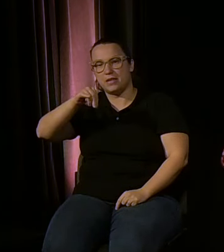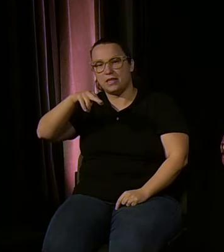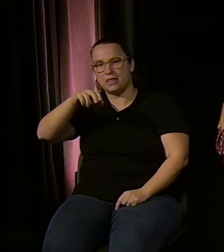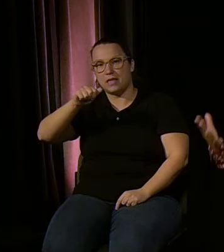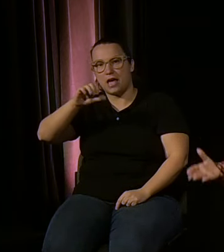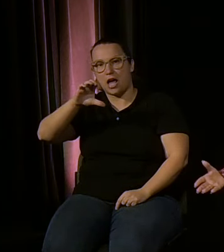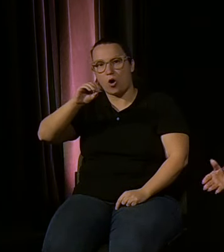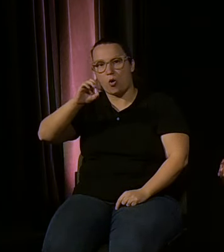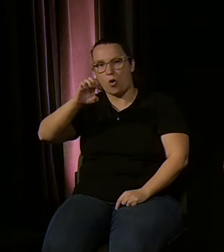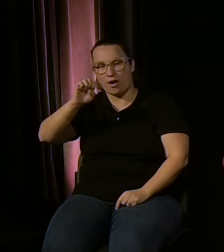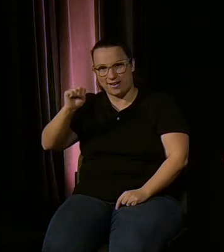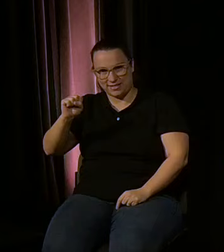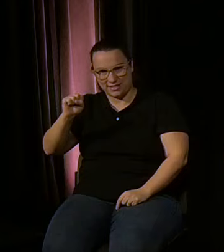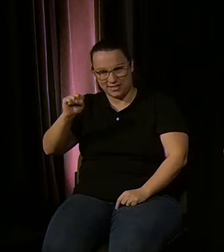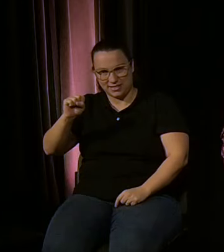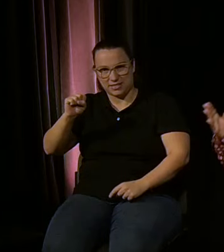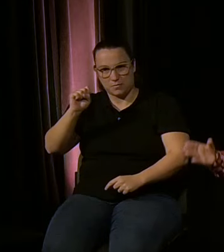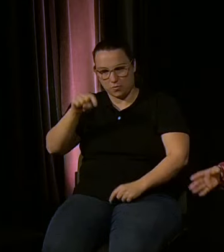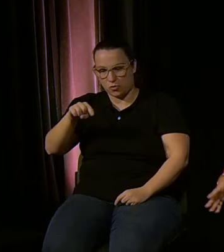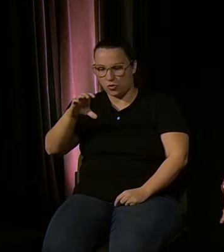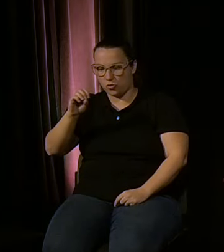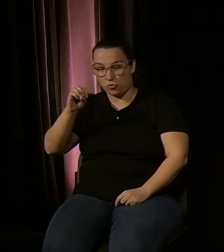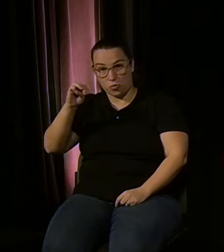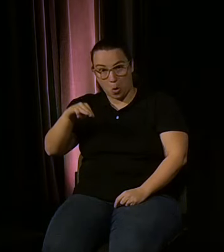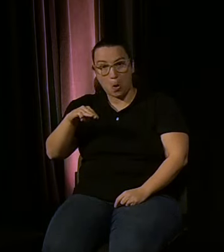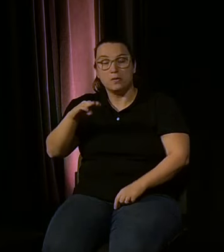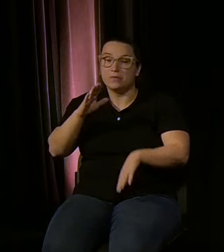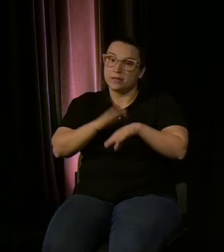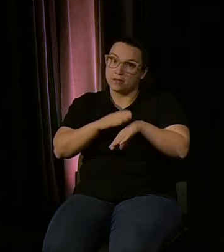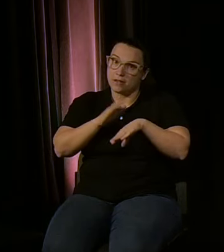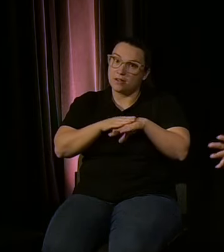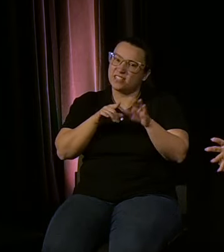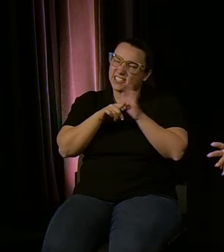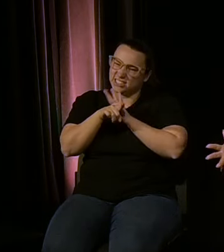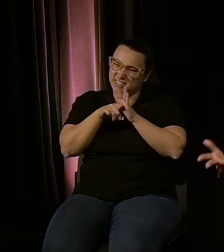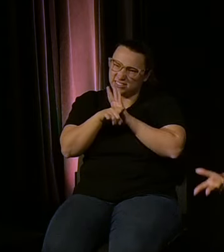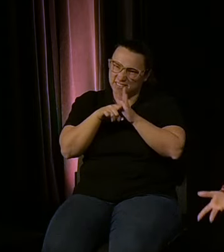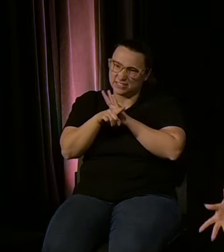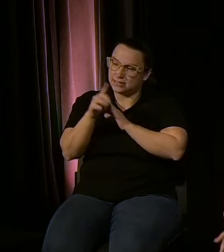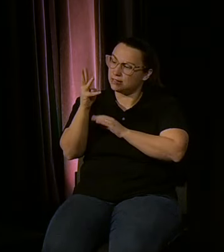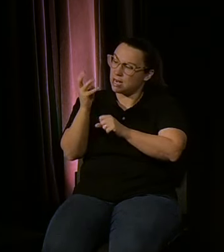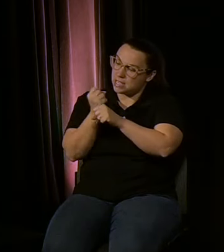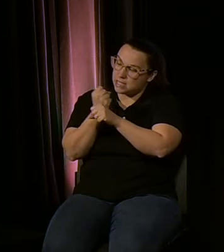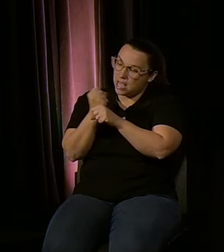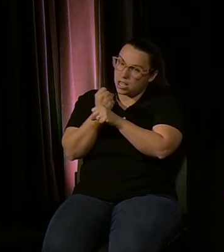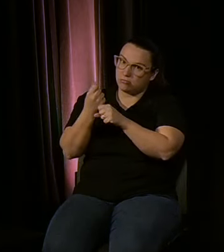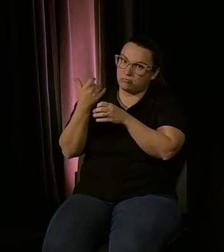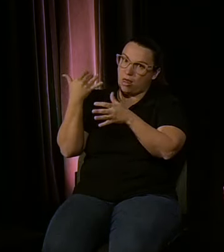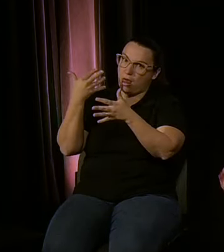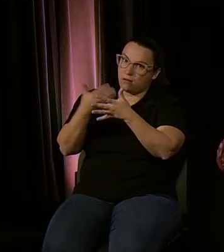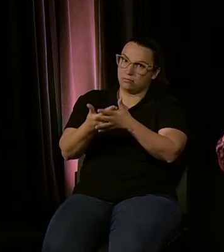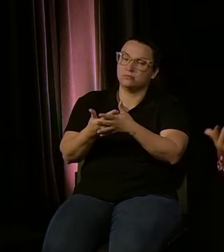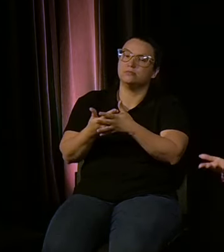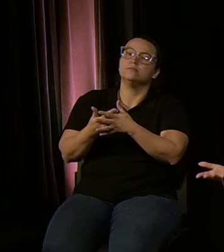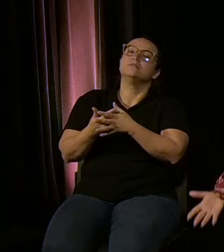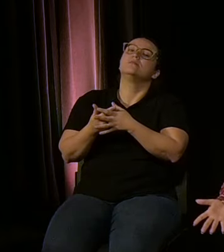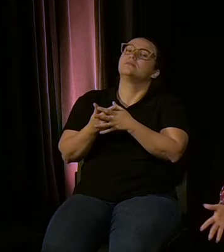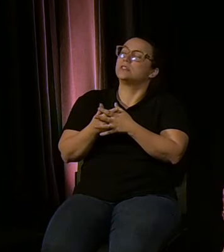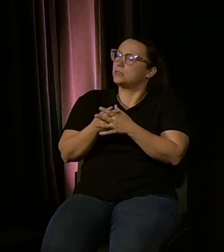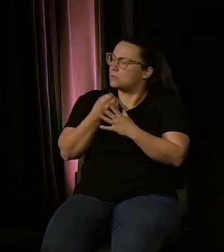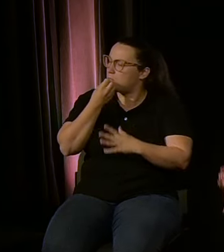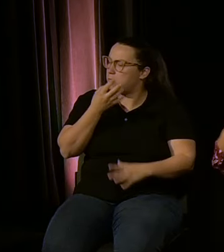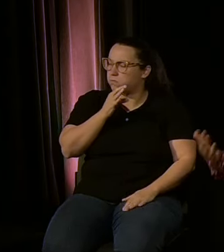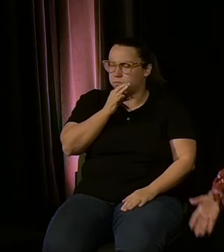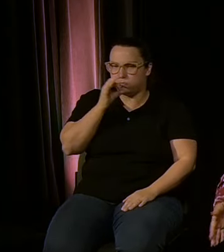indeterminacões.com. Tem muito material. A gente vem fazendo pesquisa nesses 3 últimos anos, né? E tem sido